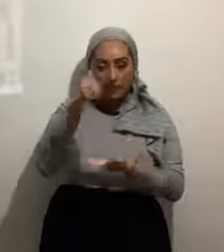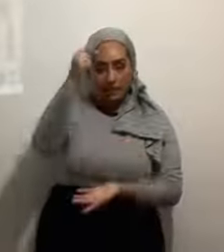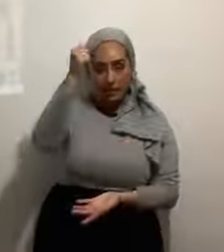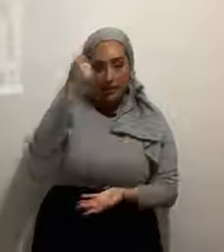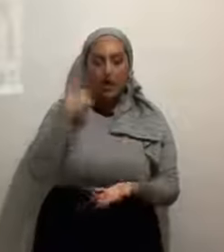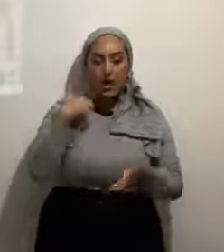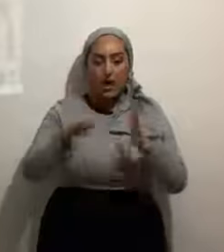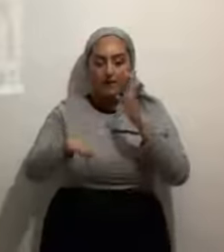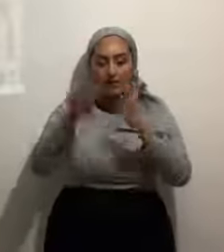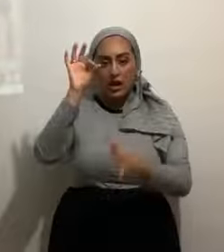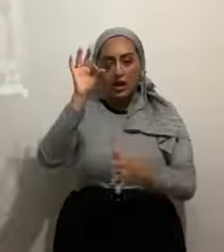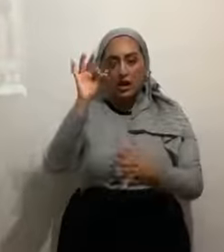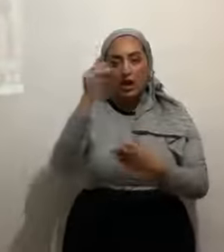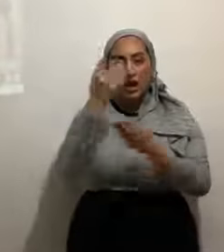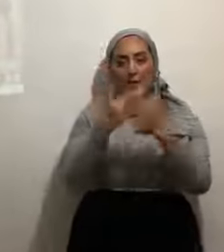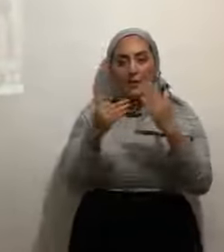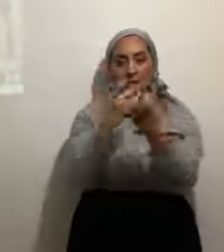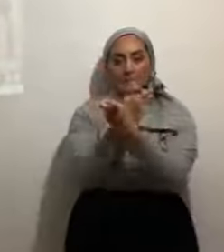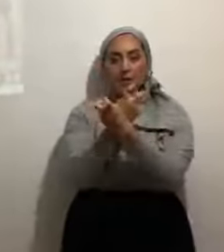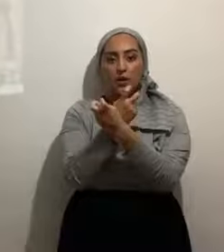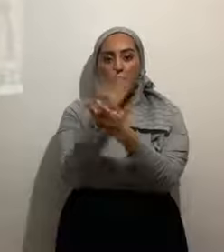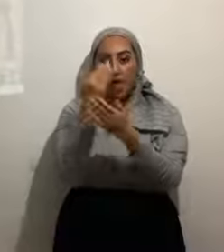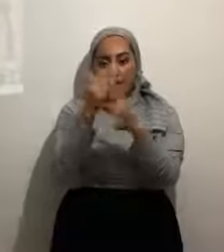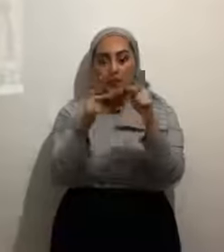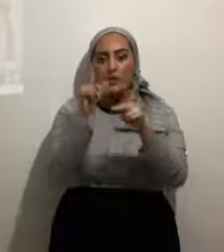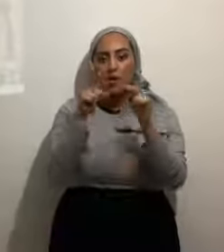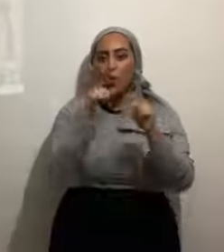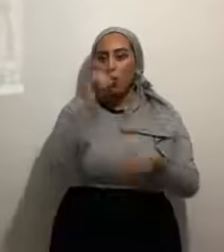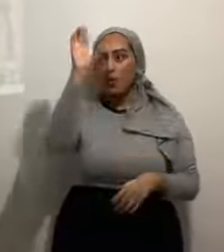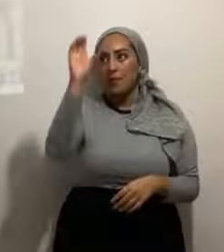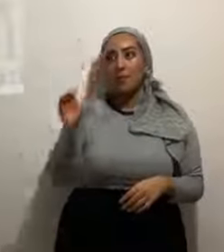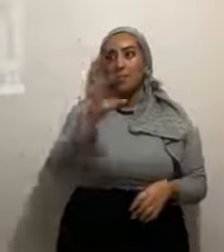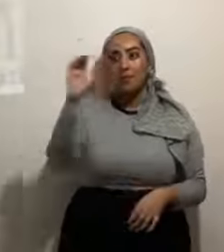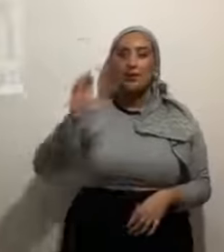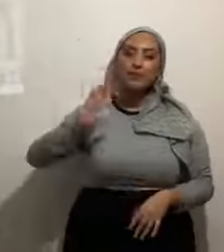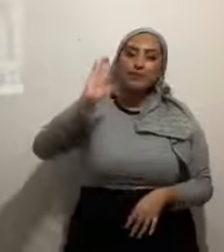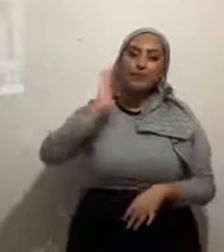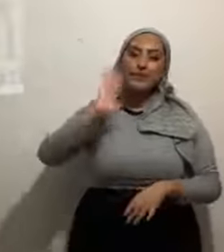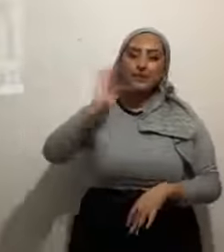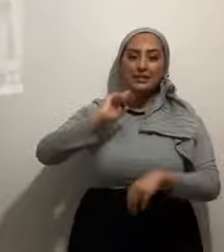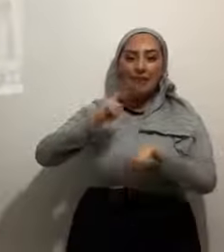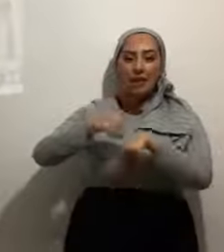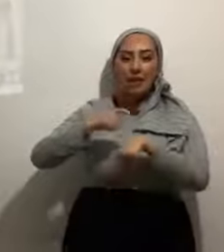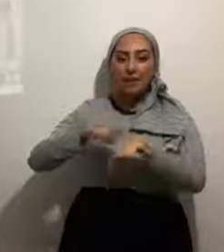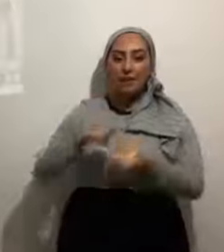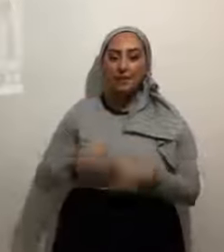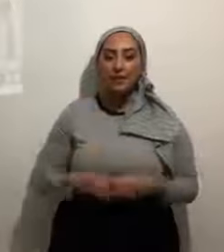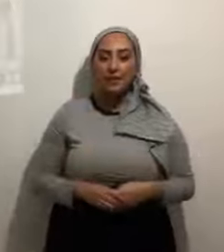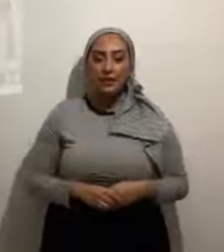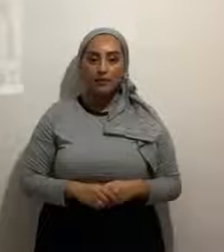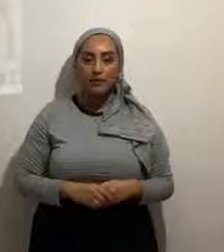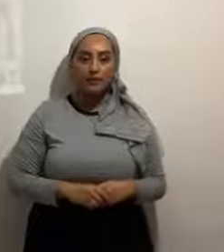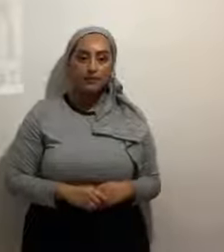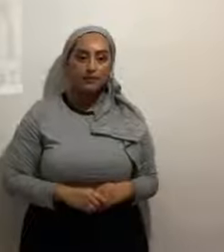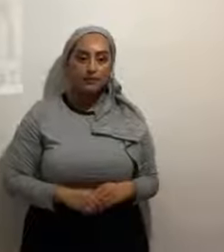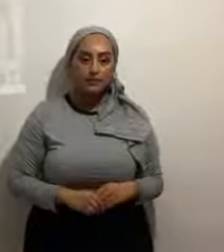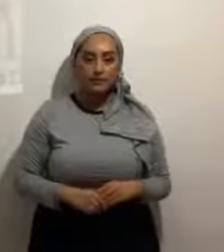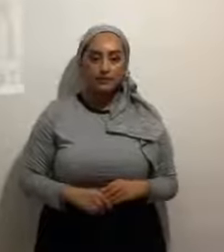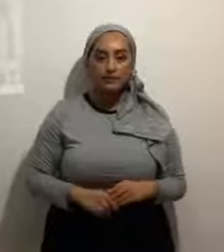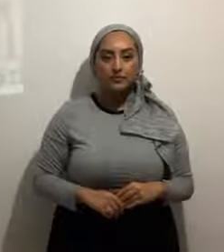encontrado restos de gente que fue crucificada en aquel tiempo, de nuestro gran Adón Yahshua, nuestro gran Señor Yahshua Mashiach,